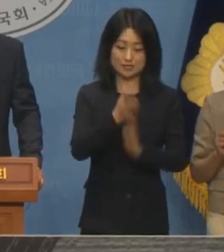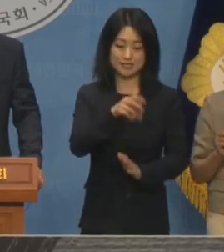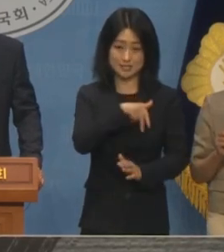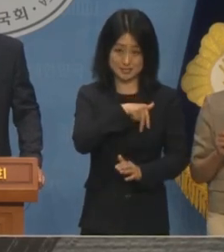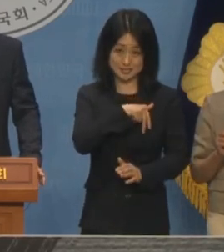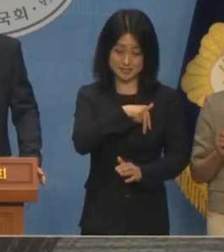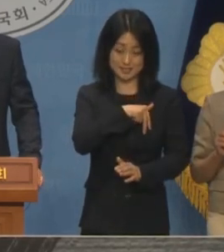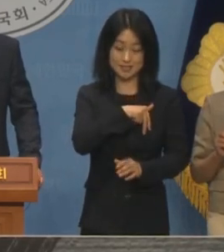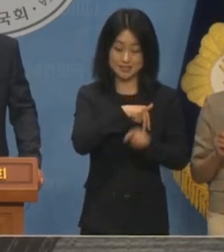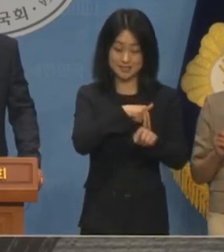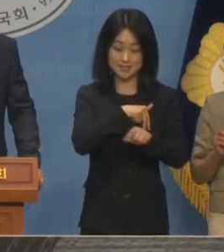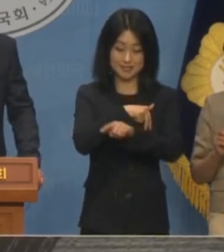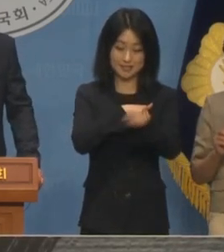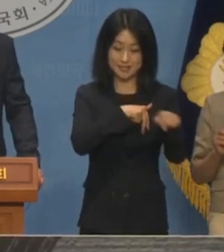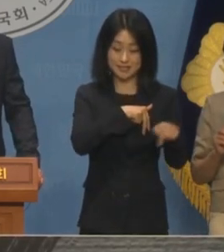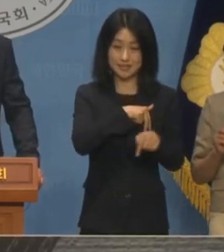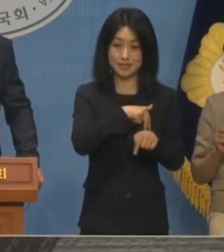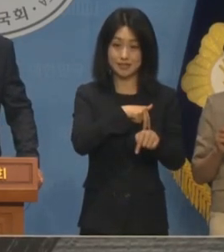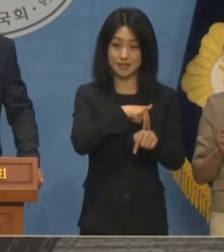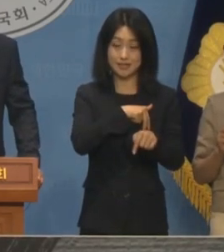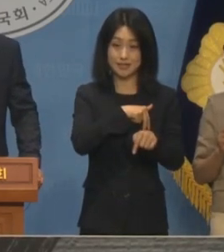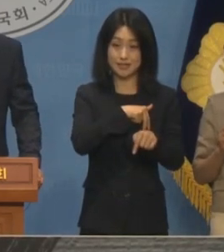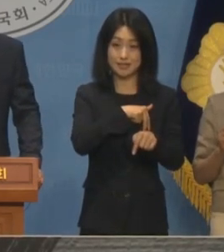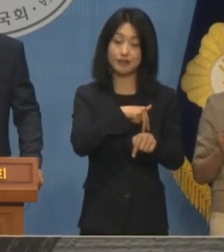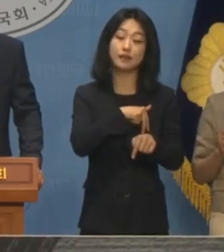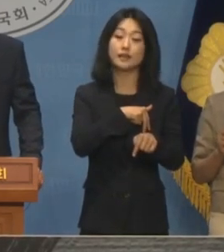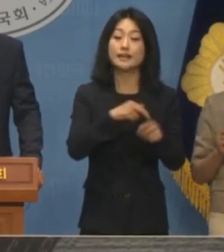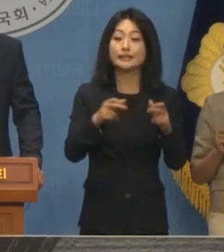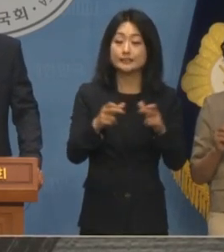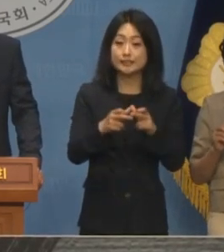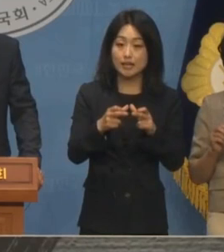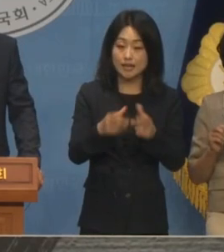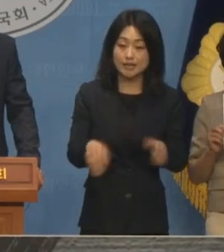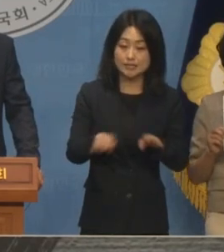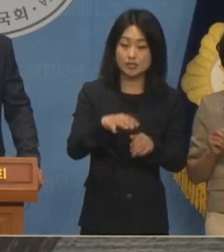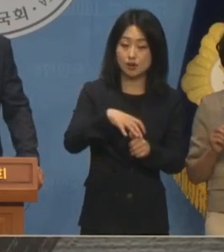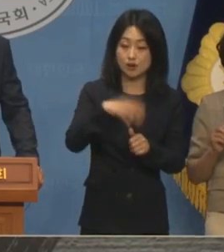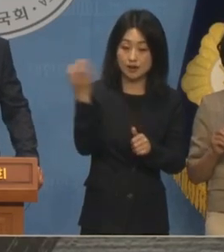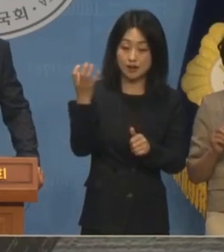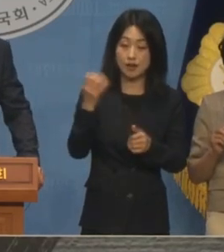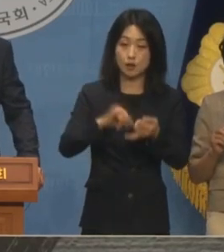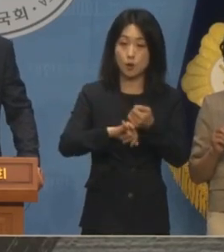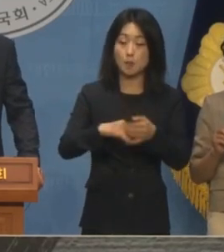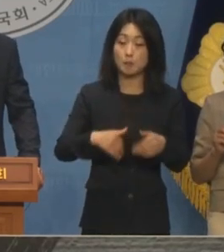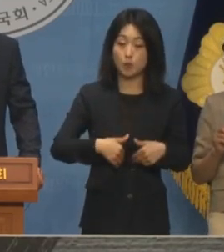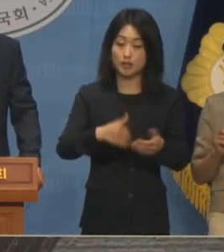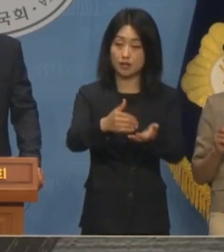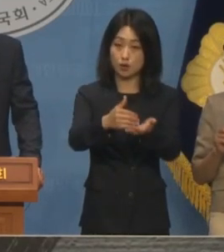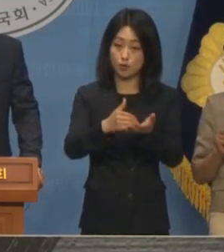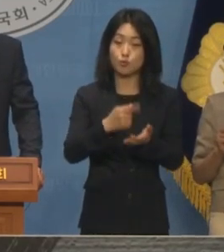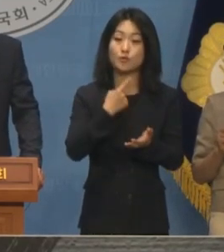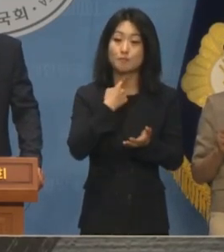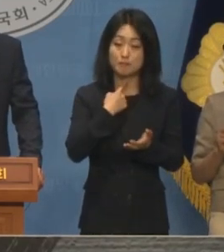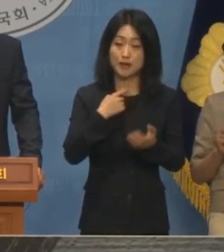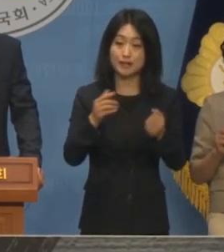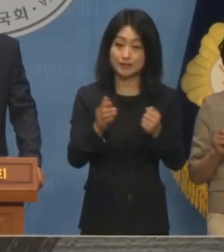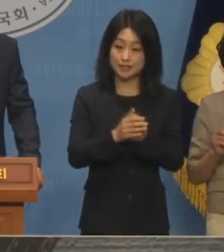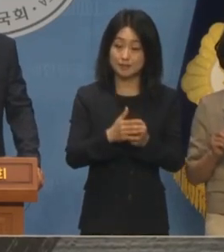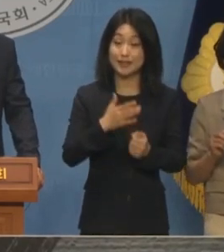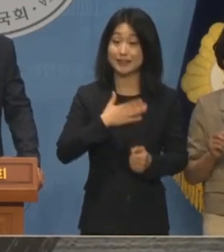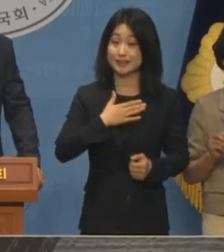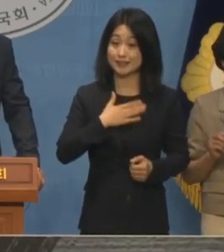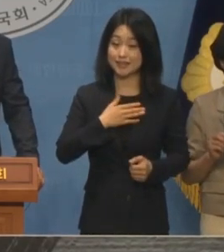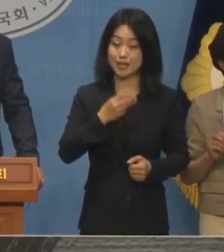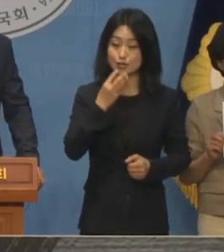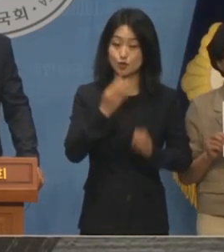장애인 탈시설 조례는 반드시 만들어져야 된다 하는 장애인 당사자들의 요구가 있었고 그것을